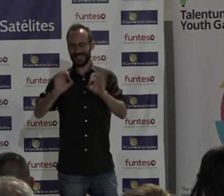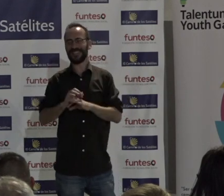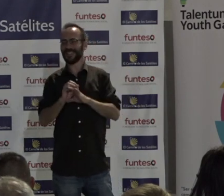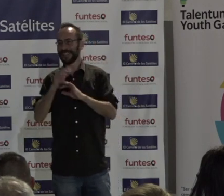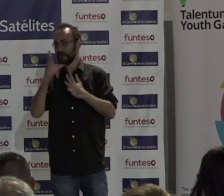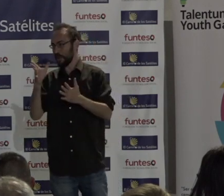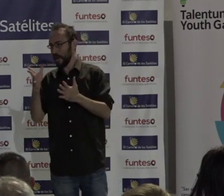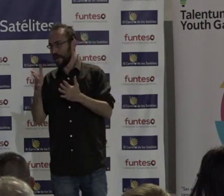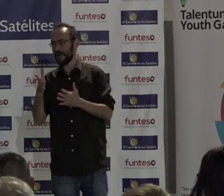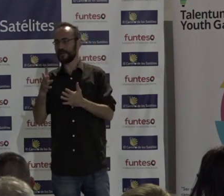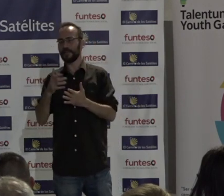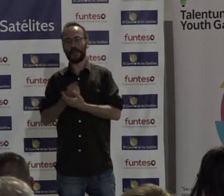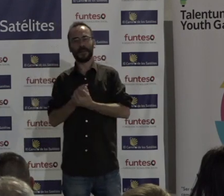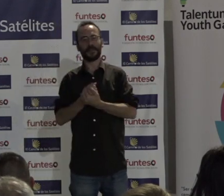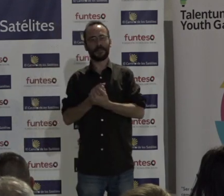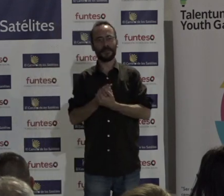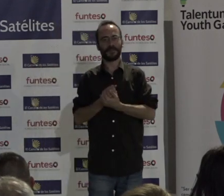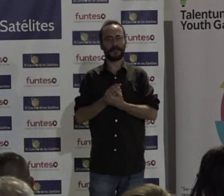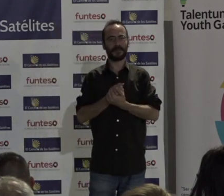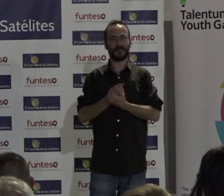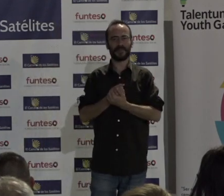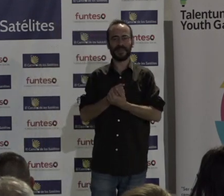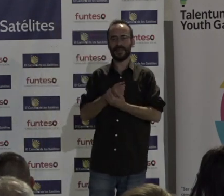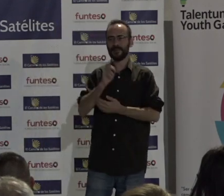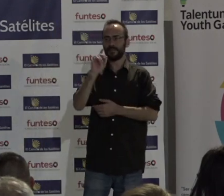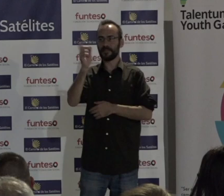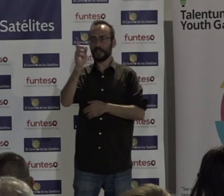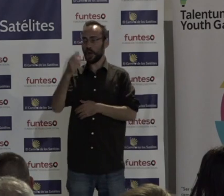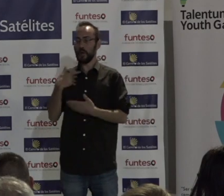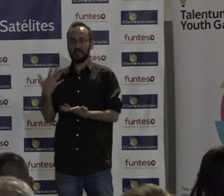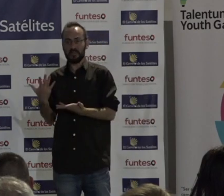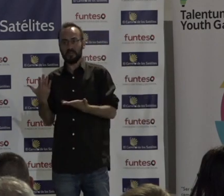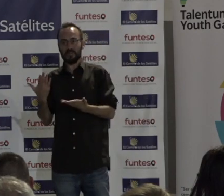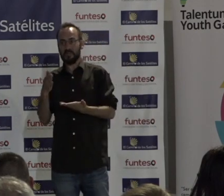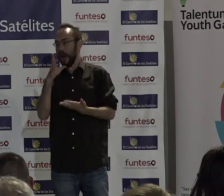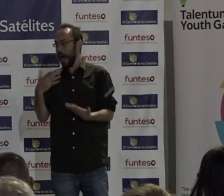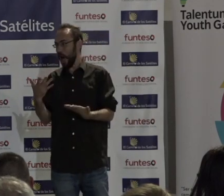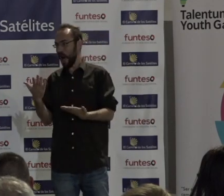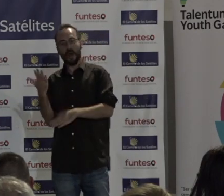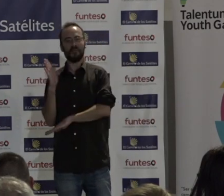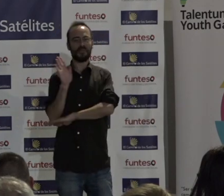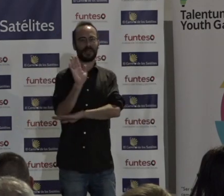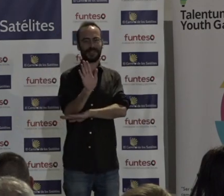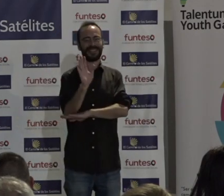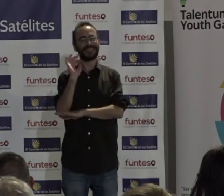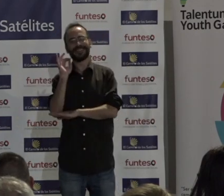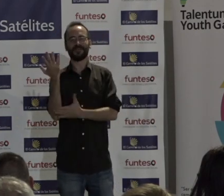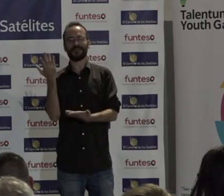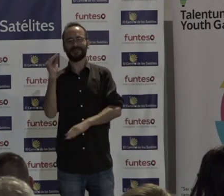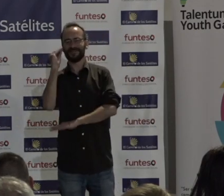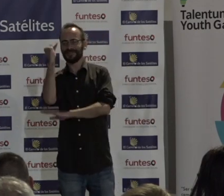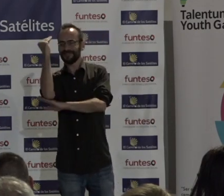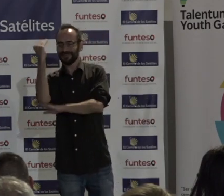invitado especial, que además, bueno, no sé muy bien cómo presentarlo, pero es un prototipo del camino, porque él se